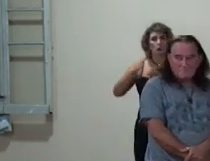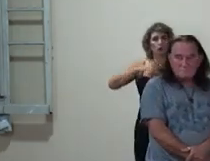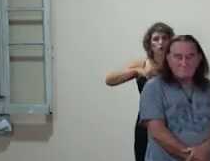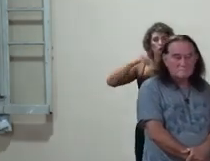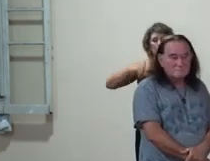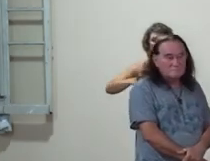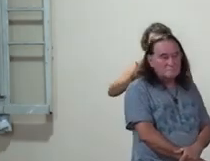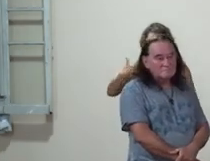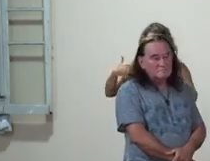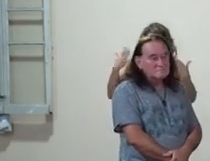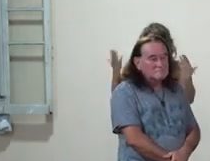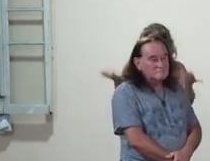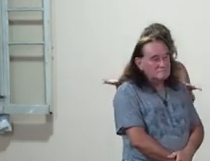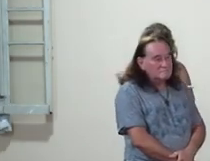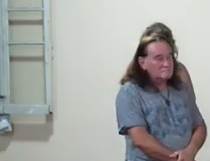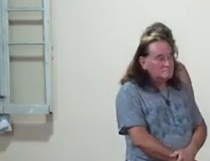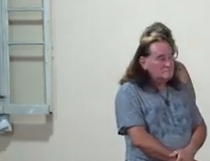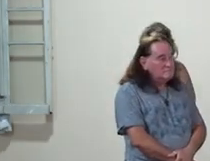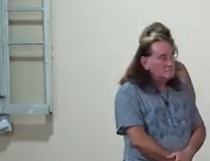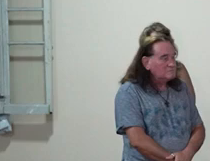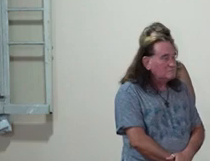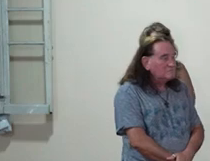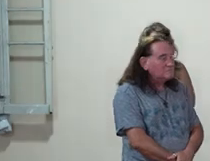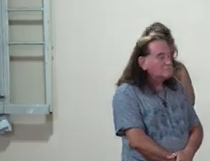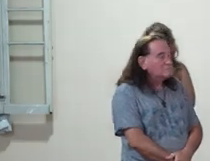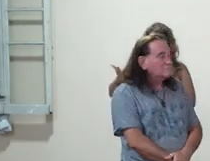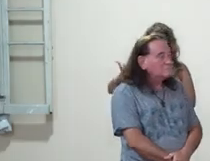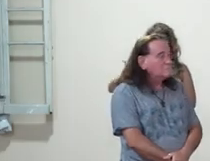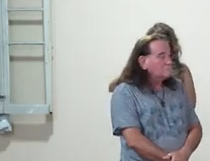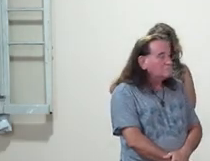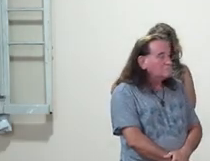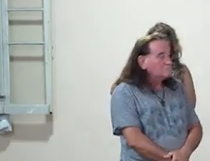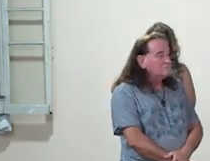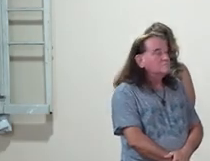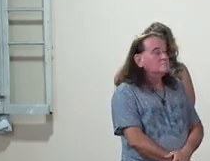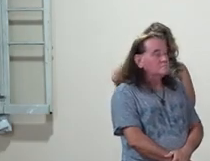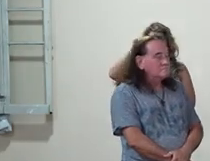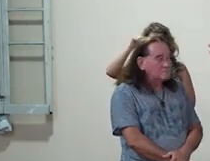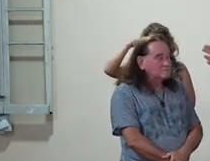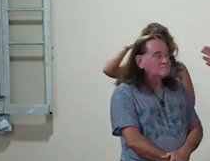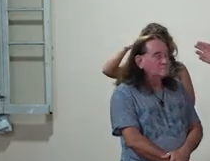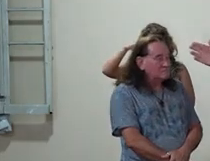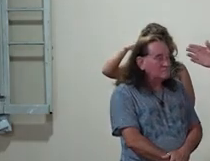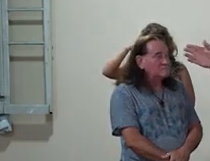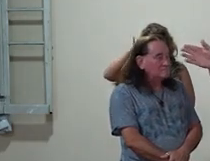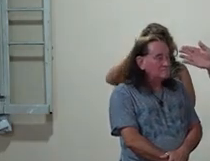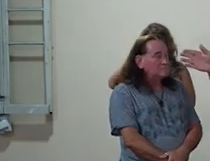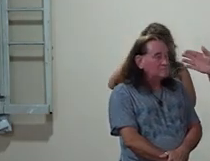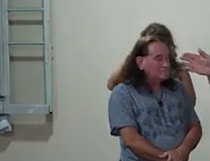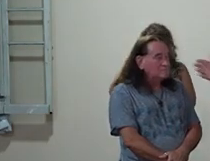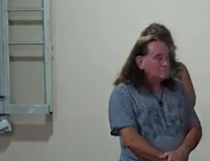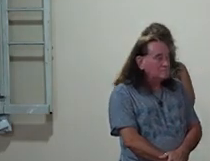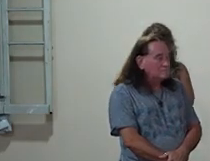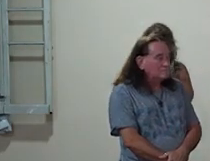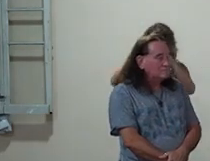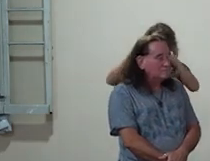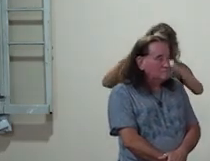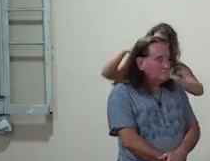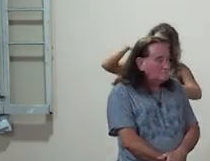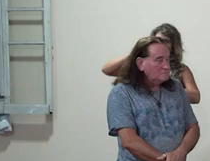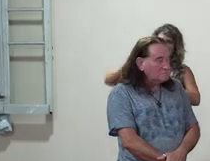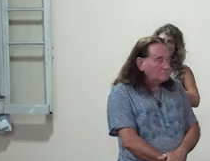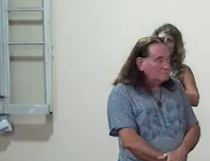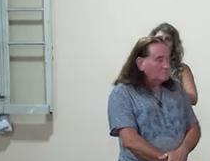não sei do quê. Vamos agilizar aquele tapume que está ali no mercado.